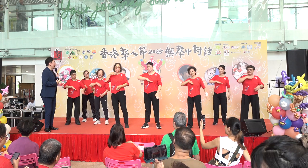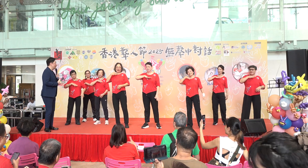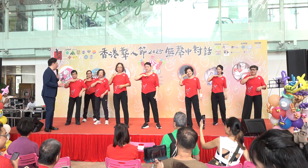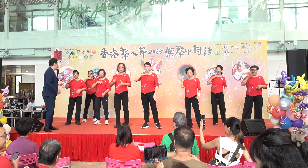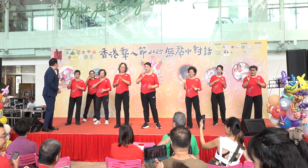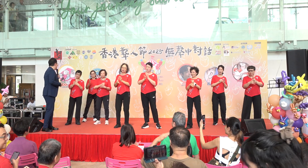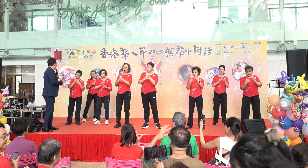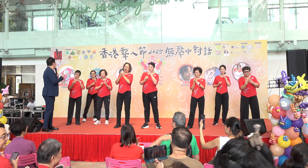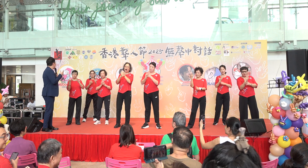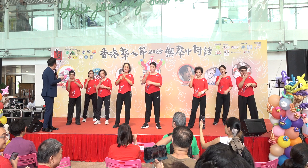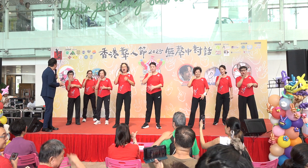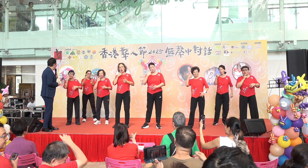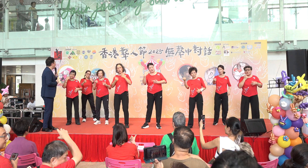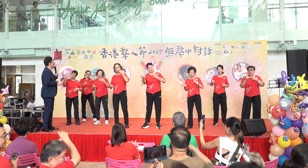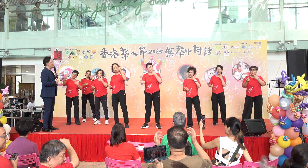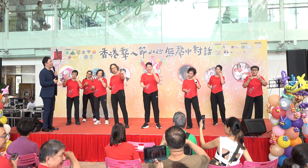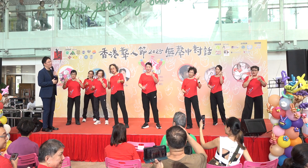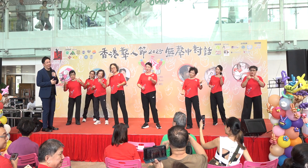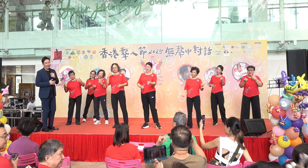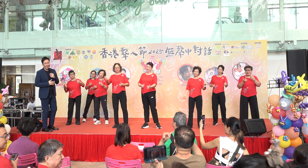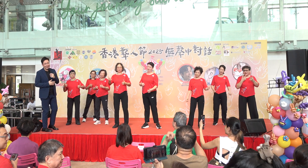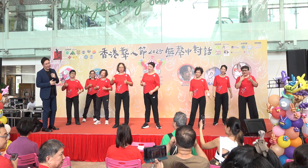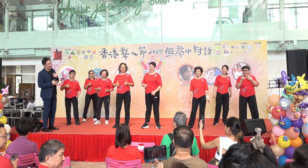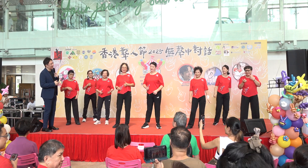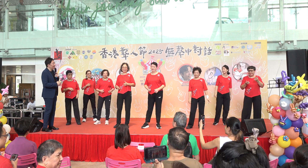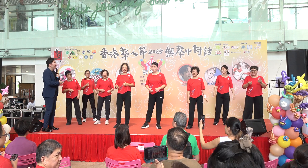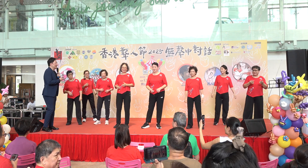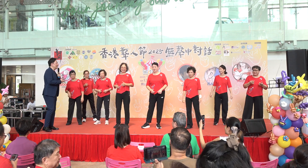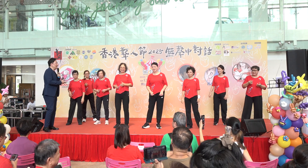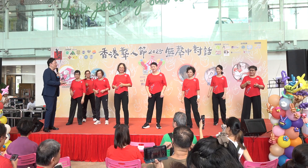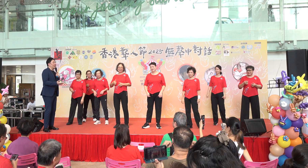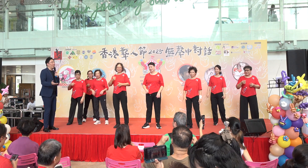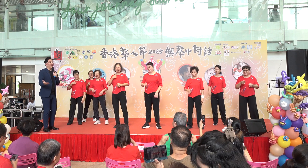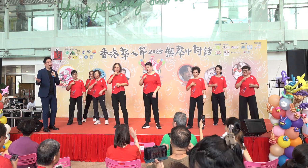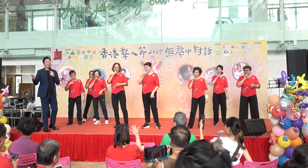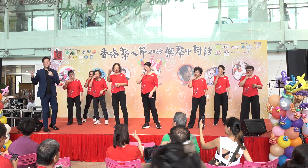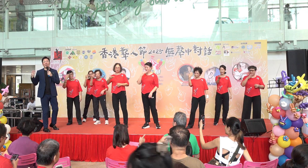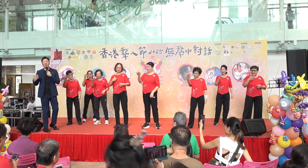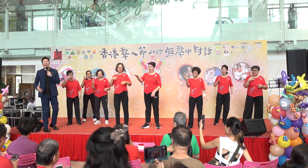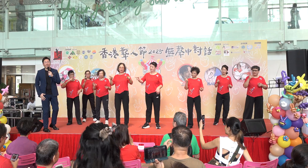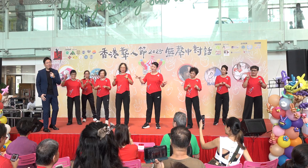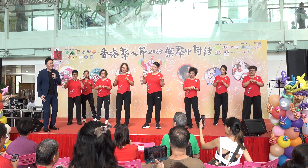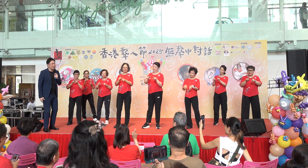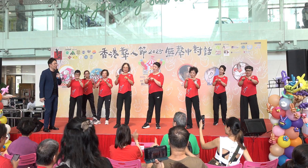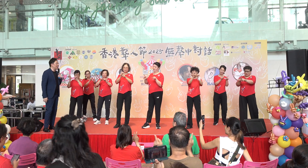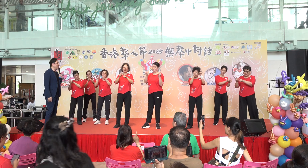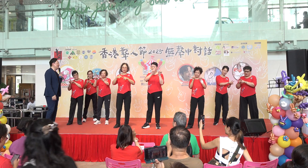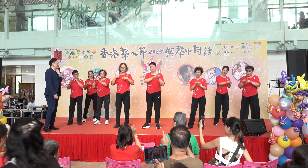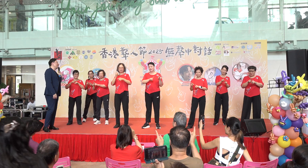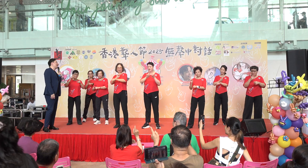鹹魚白菜也好好味。有了你永共聚，分分鐘需要